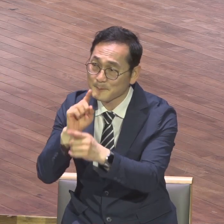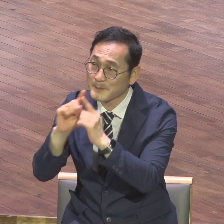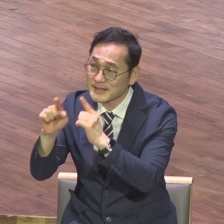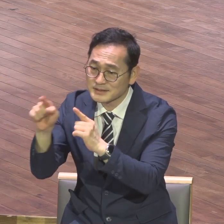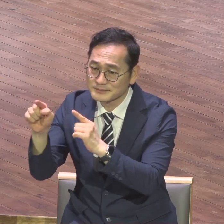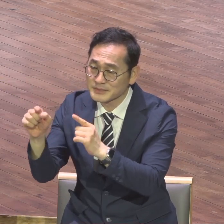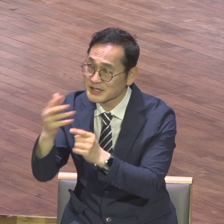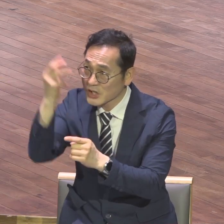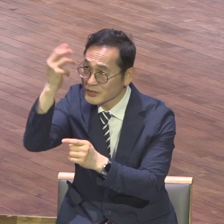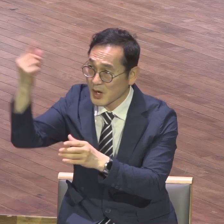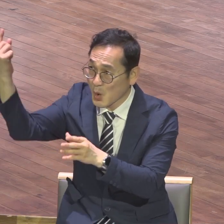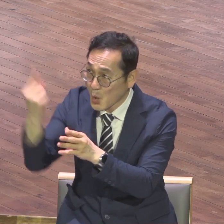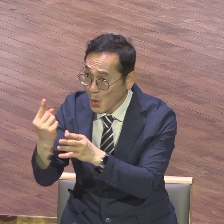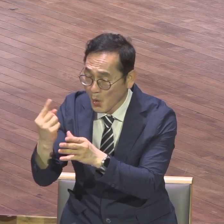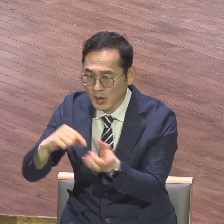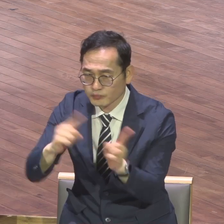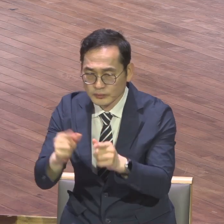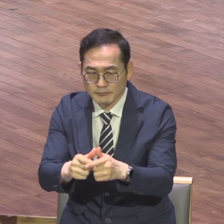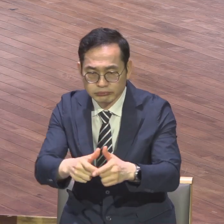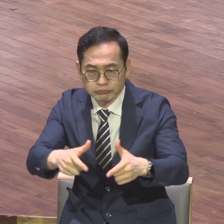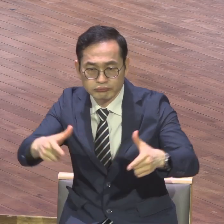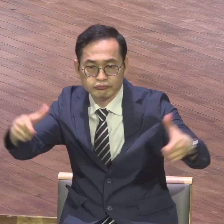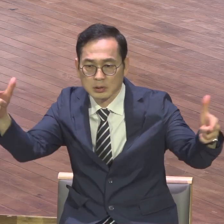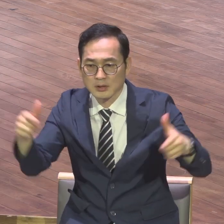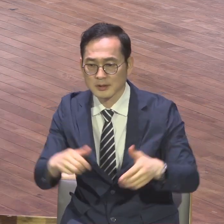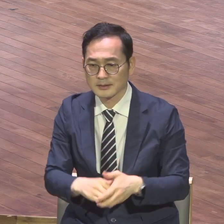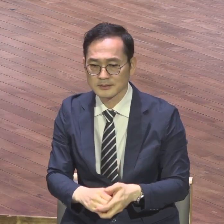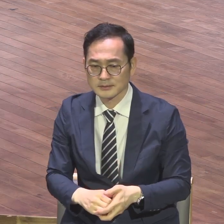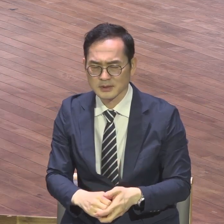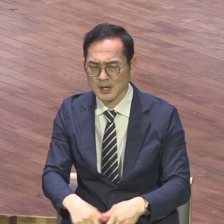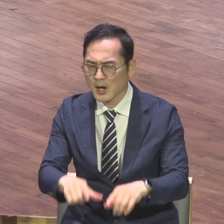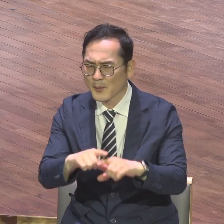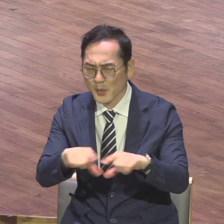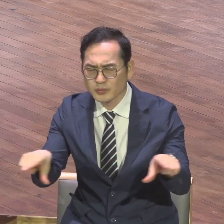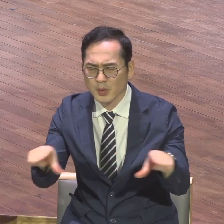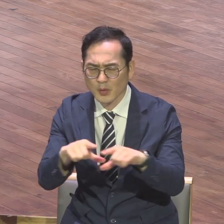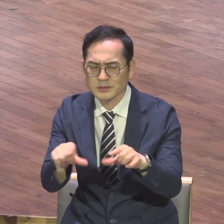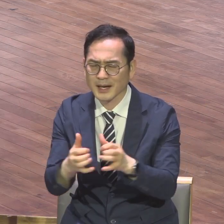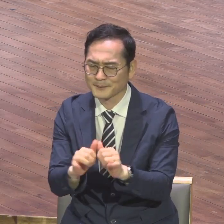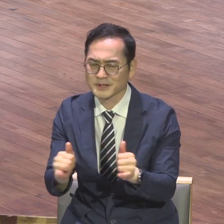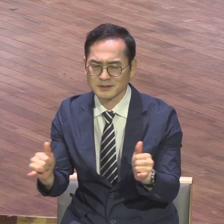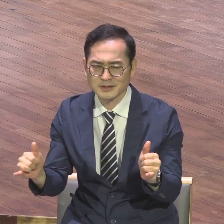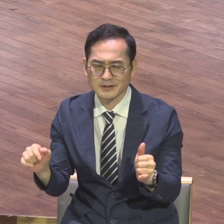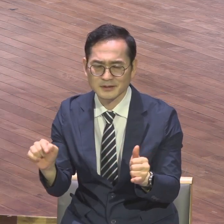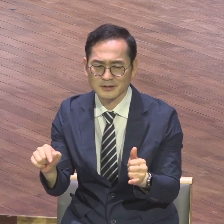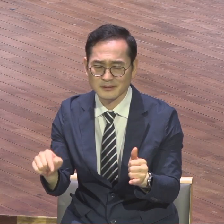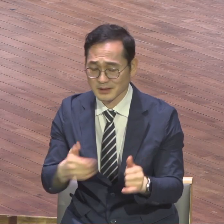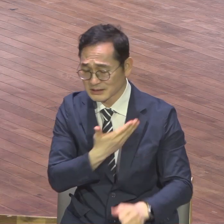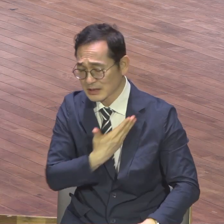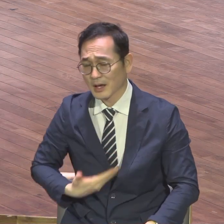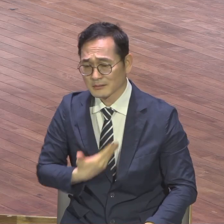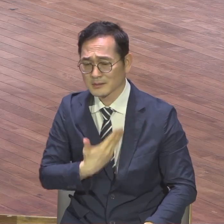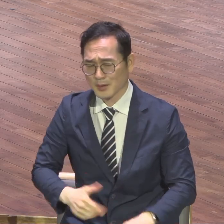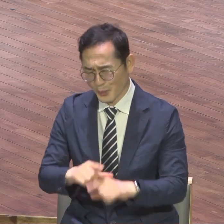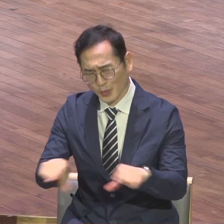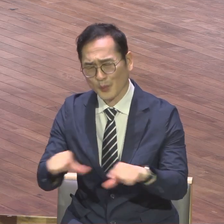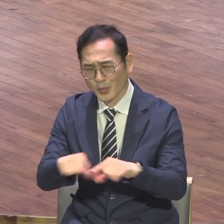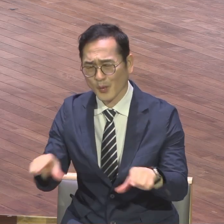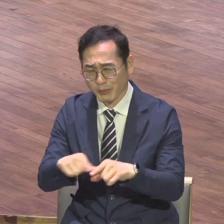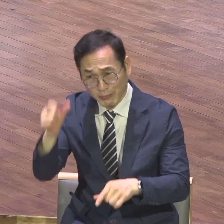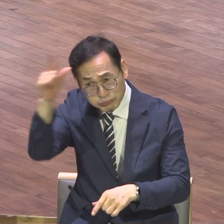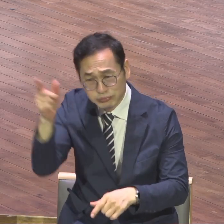역사가 일어나기 시작합니다. 지극히 평범한 그러한 이 제자들이 어떻게